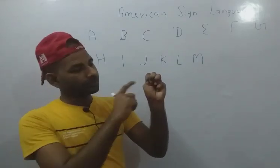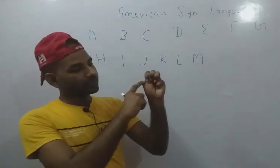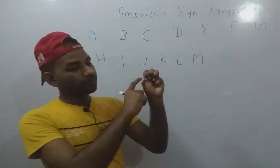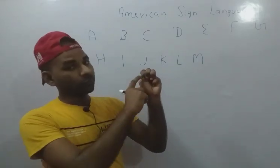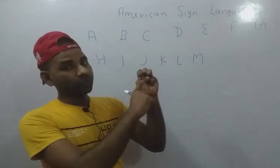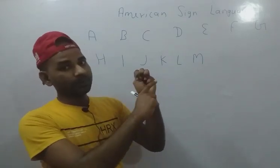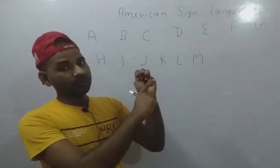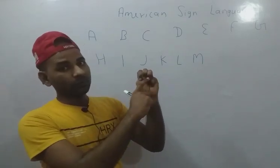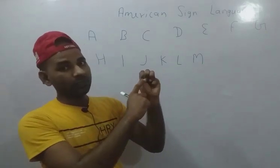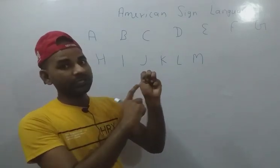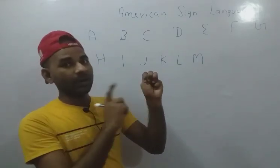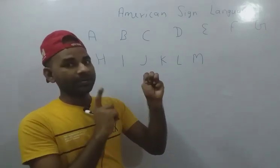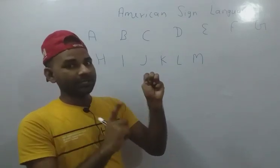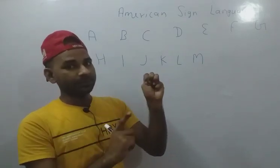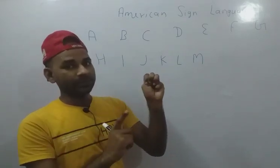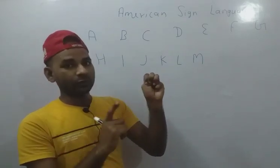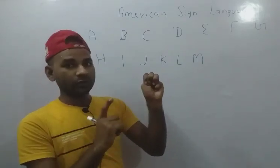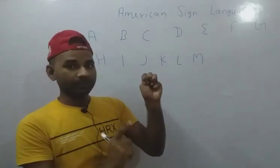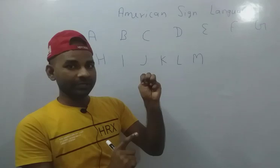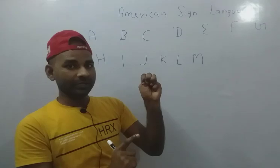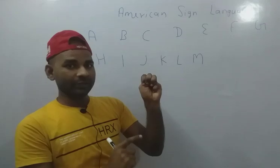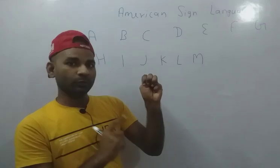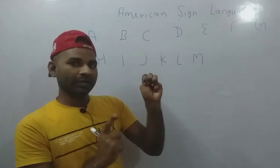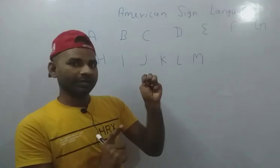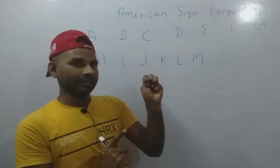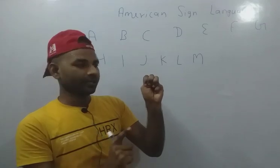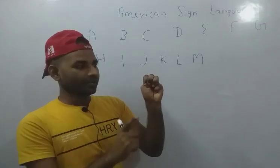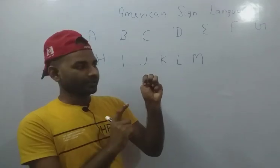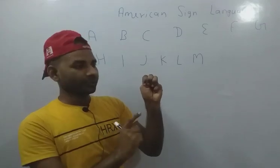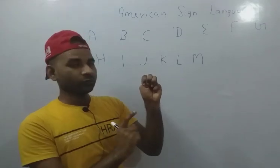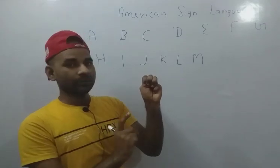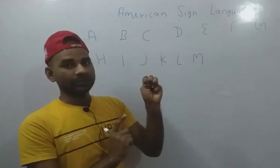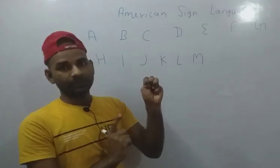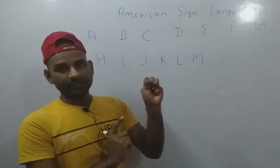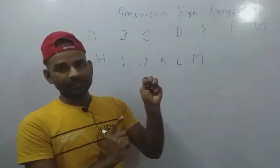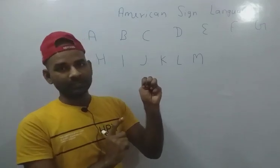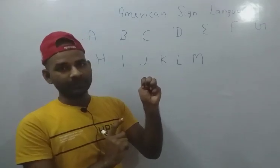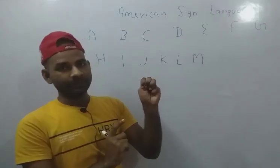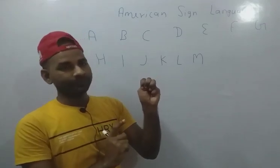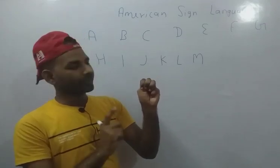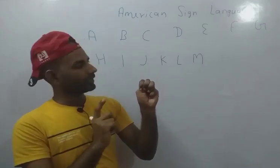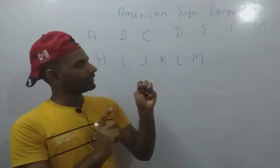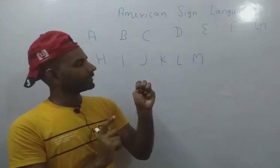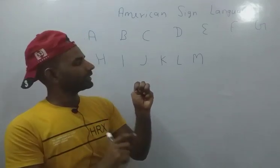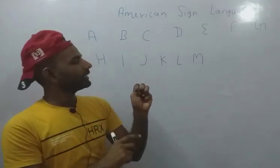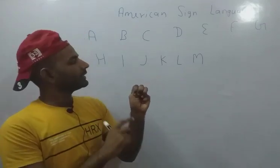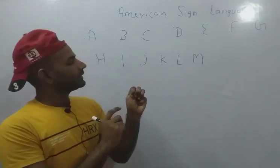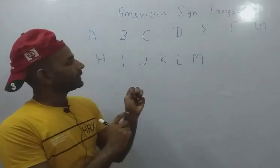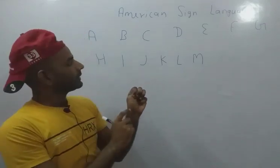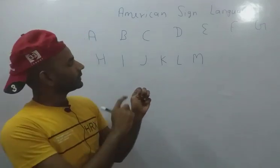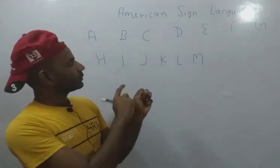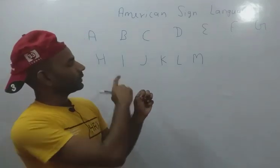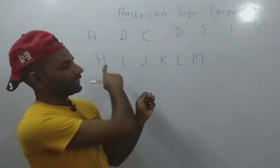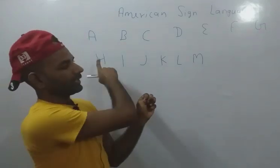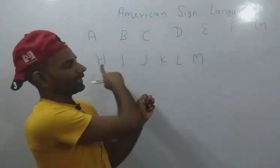से आप कोई भी उंगली अपनी तरफ से ना तो कम करेंगे ना तो बढ़ाएंगे, नहीं तो उसका मतलब बदल जाएगा, ठीक है। तो ये रहा ए